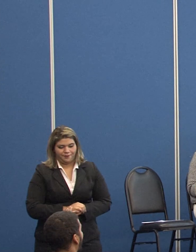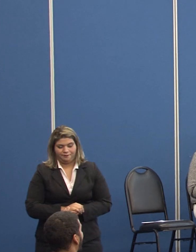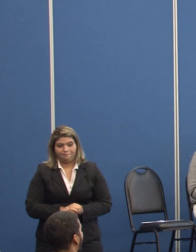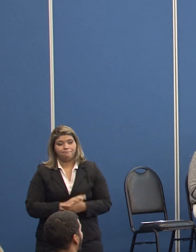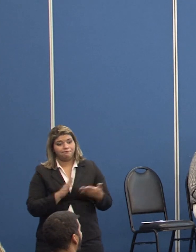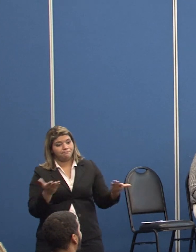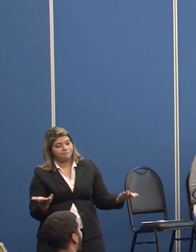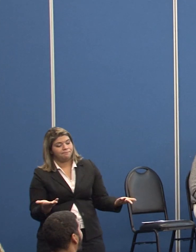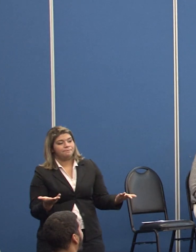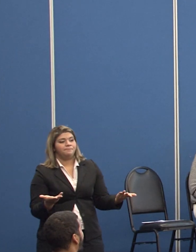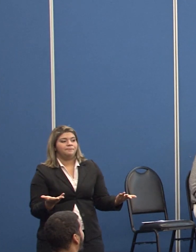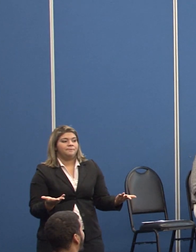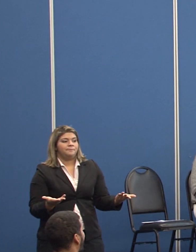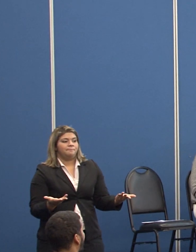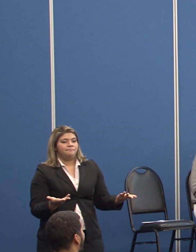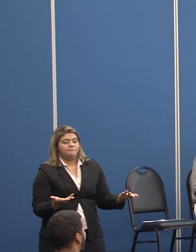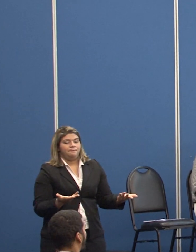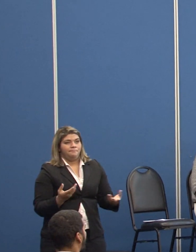Então, nós somos